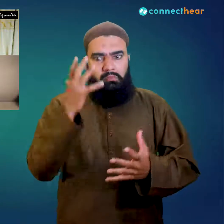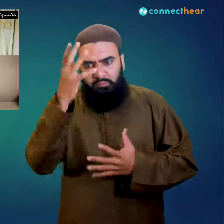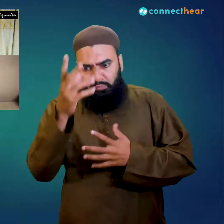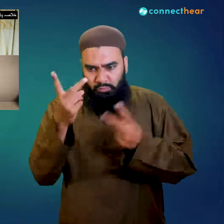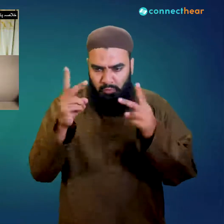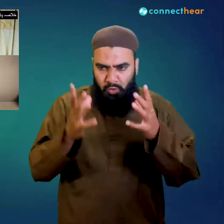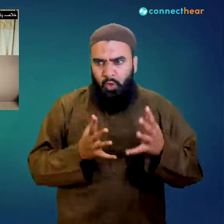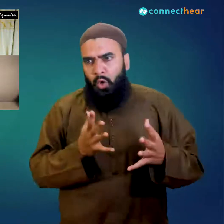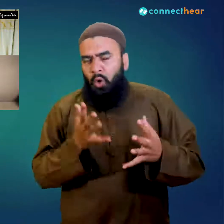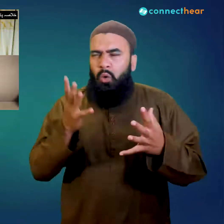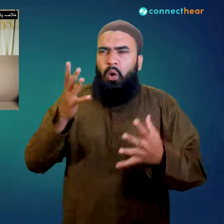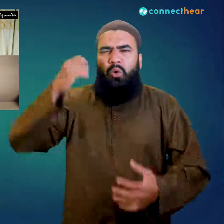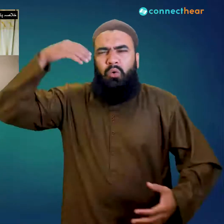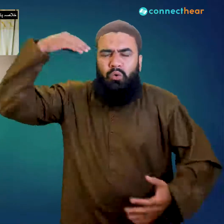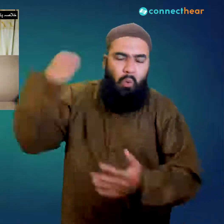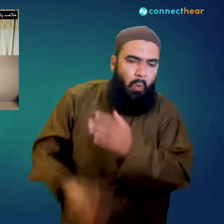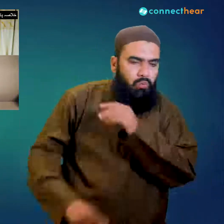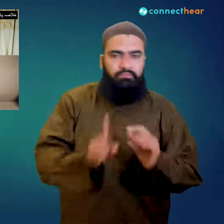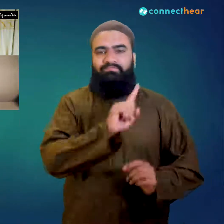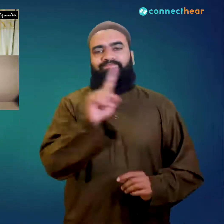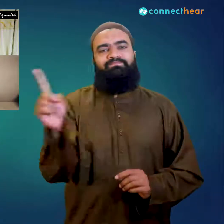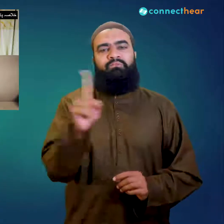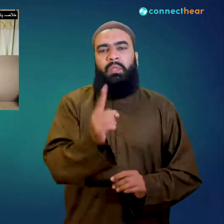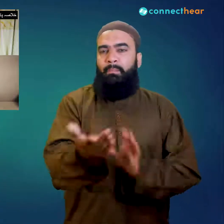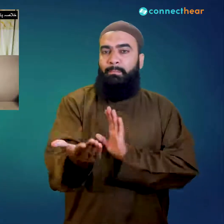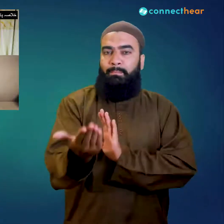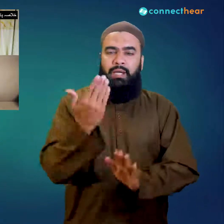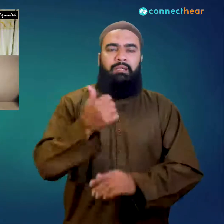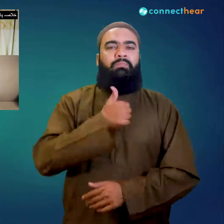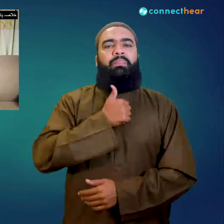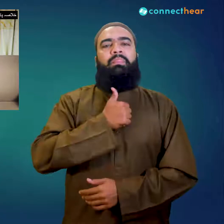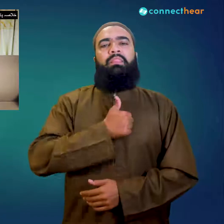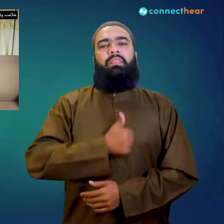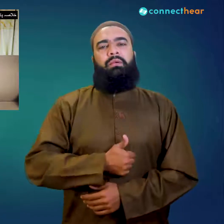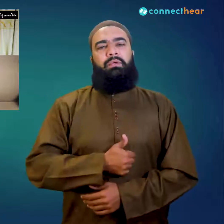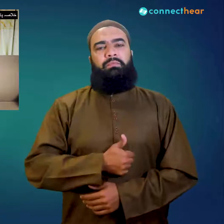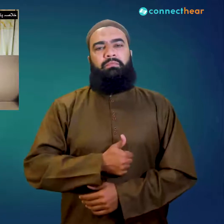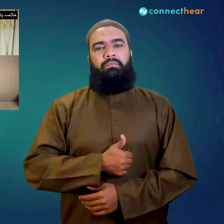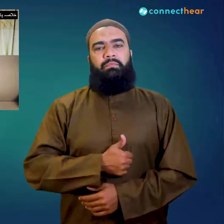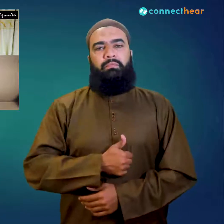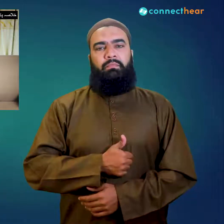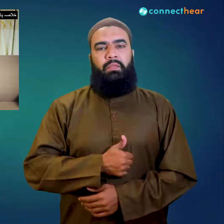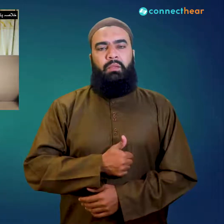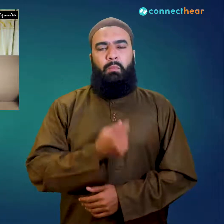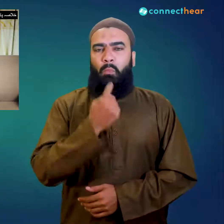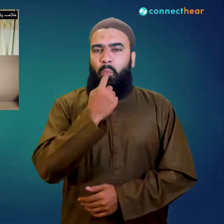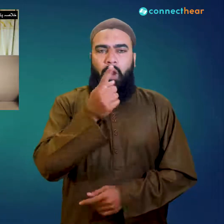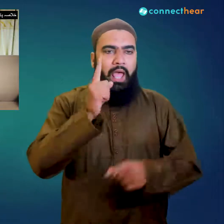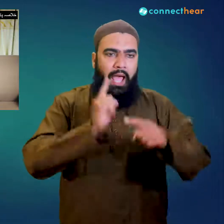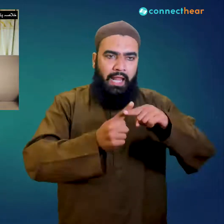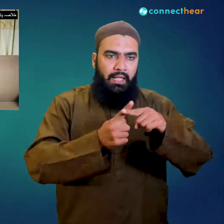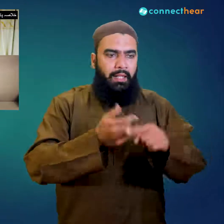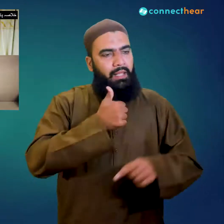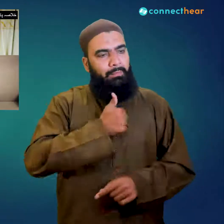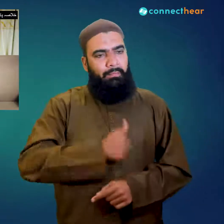بھی حوالے سے نتیجہ یا عمل کا رد عمل کا اظہار کرنے سے منع فرمایا گیا،